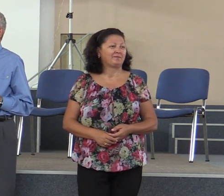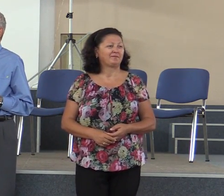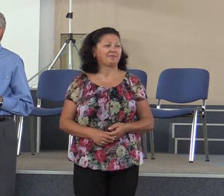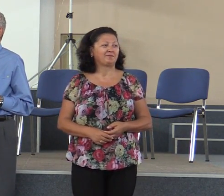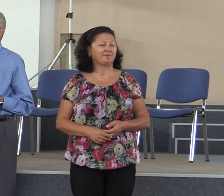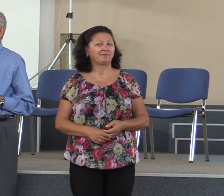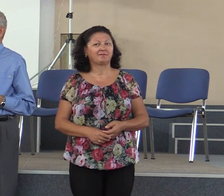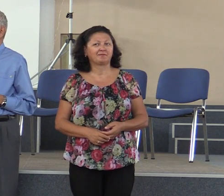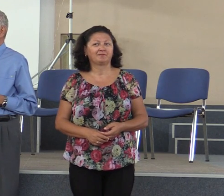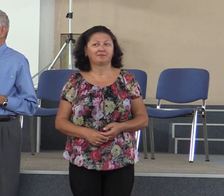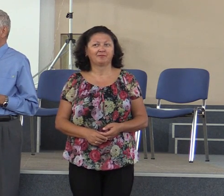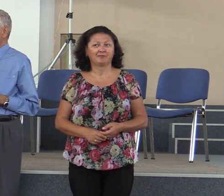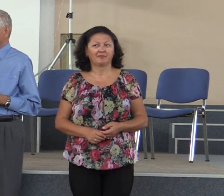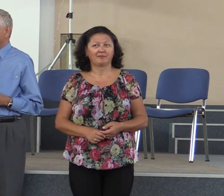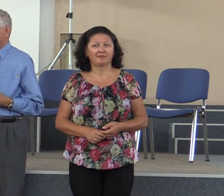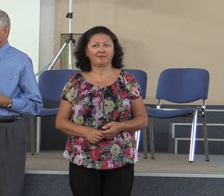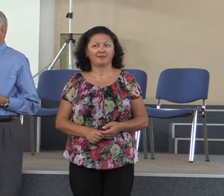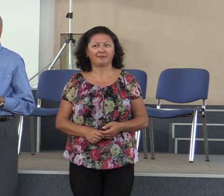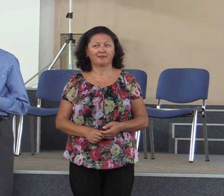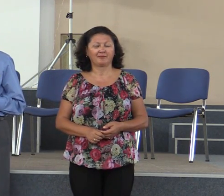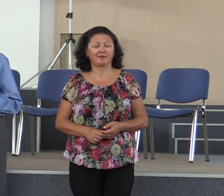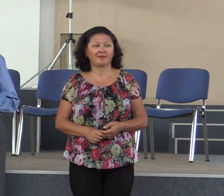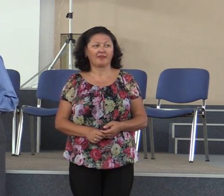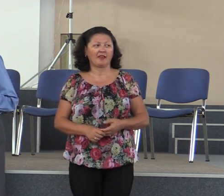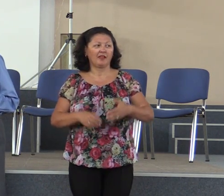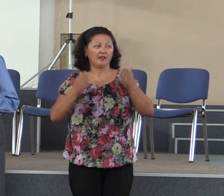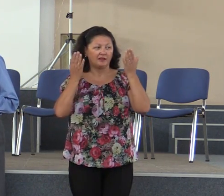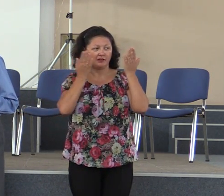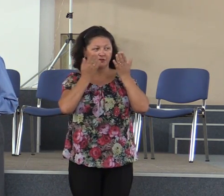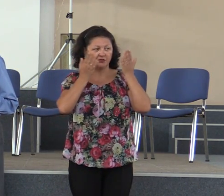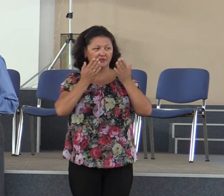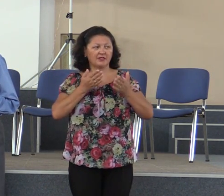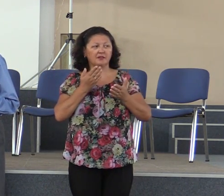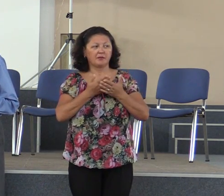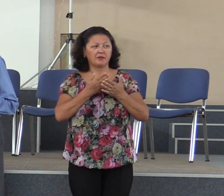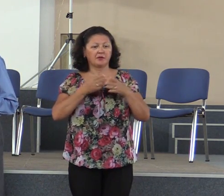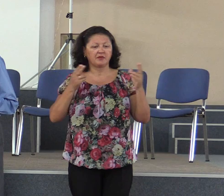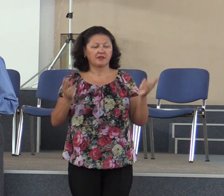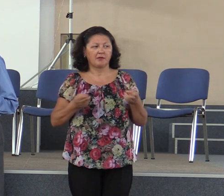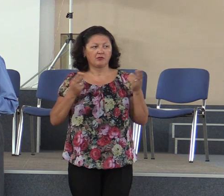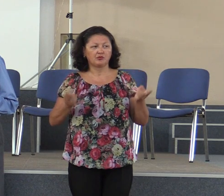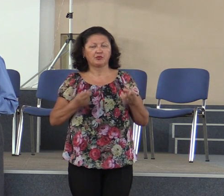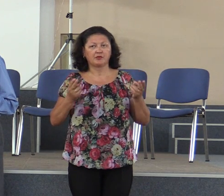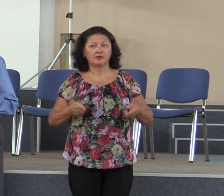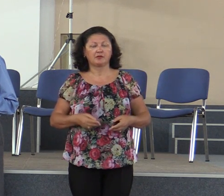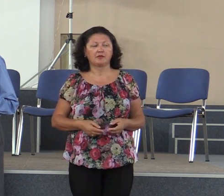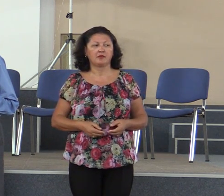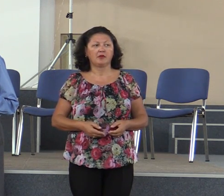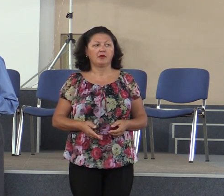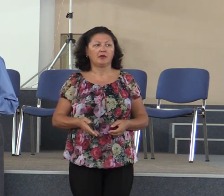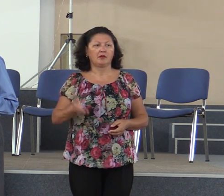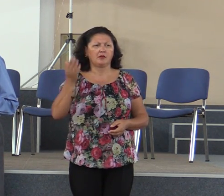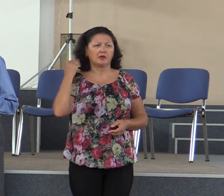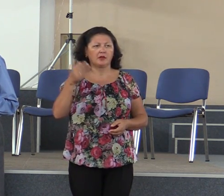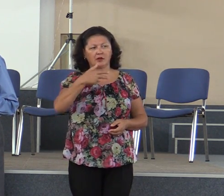Because I think it's easier that way. Okay? O să citesc pentru că mine mai ușor. It was summer. Era vară. And